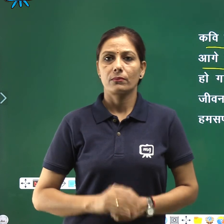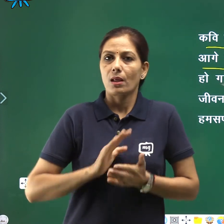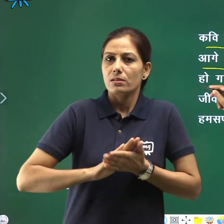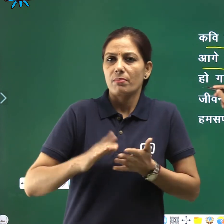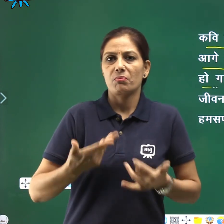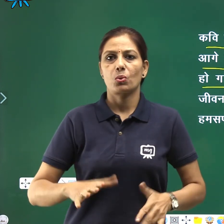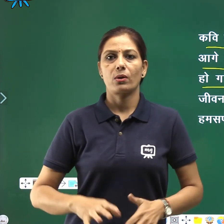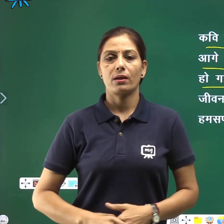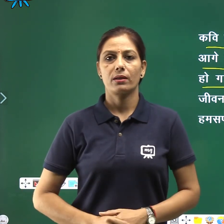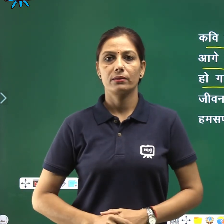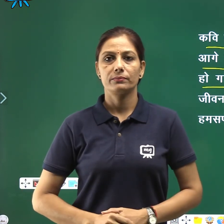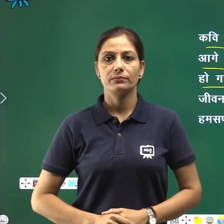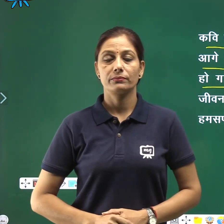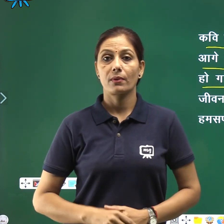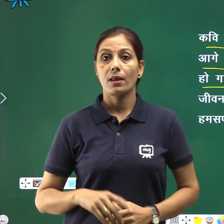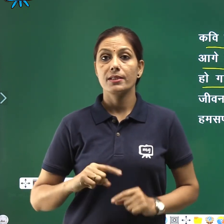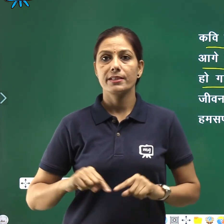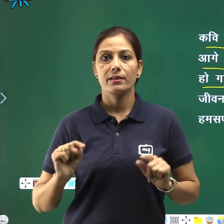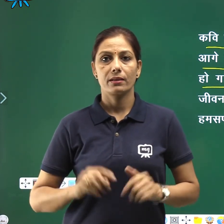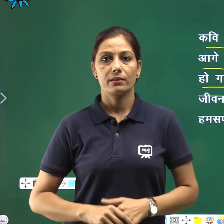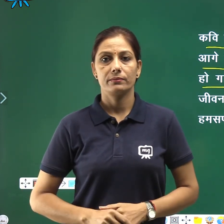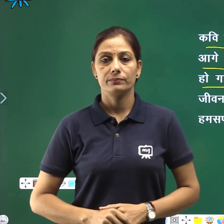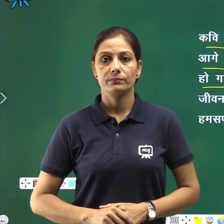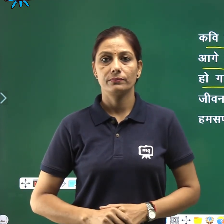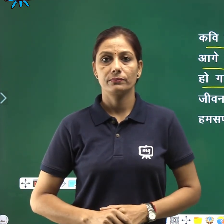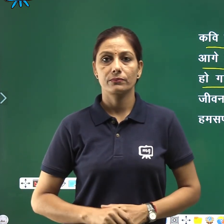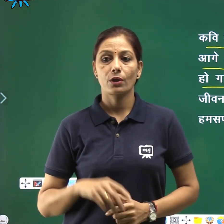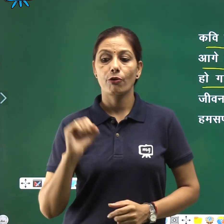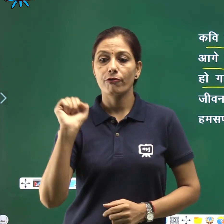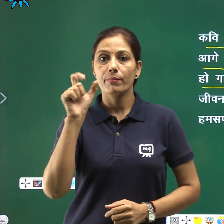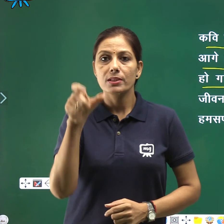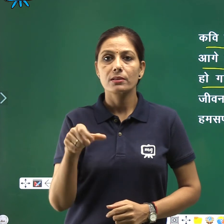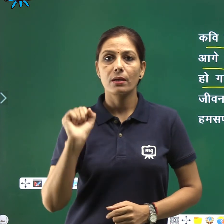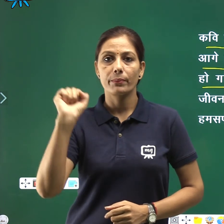समाप्त हो गया है, इसलिए वे अपने